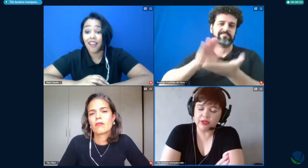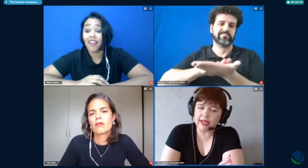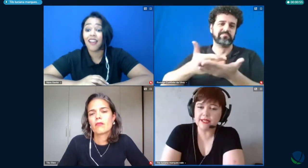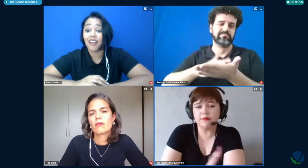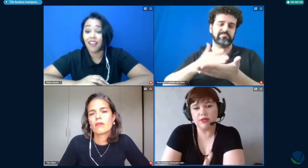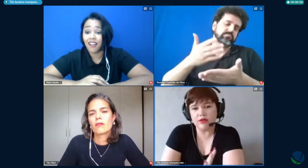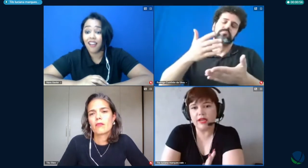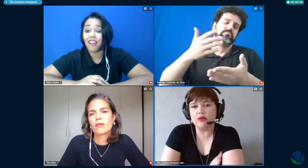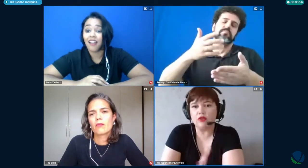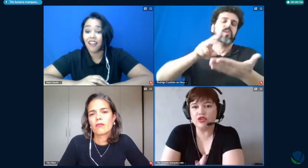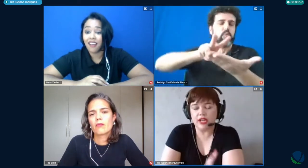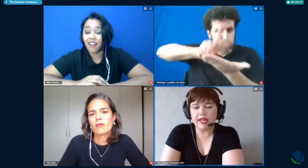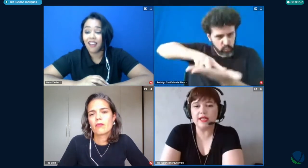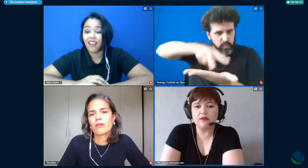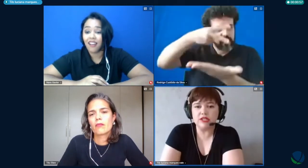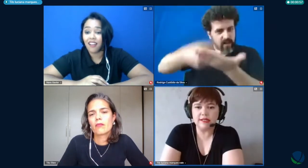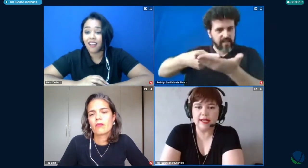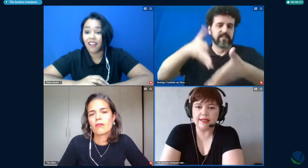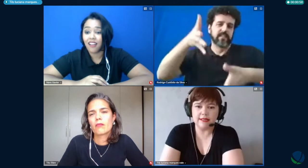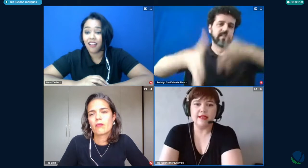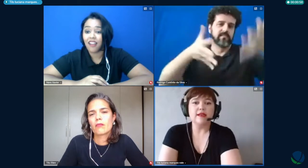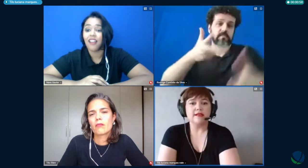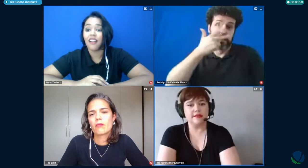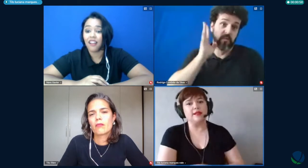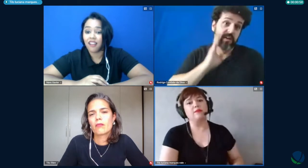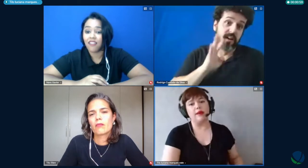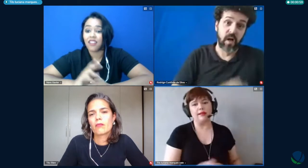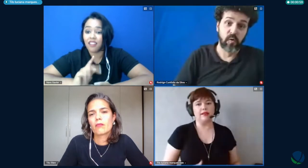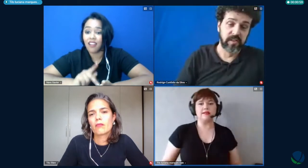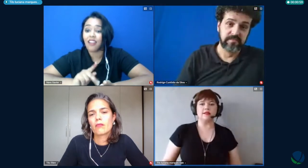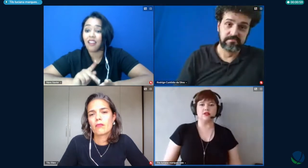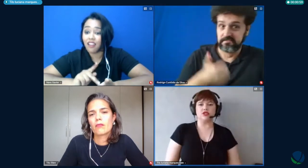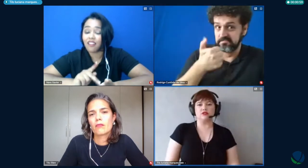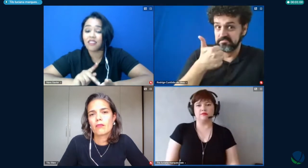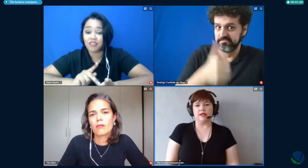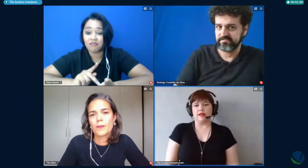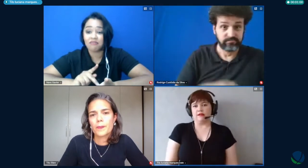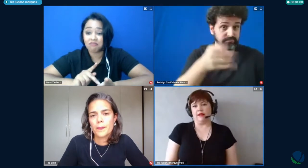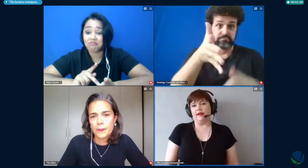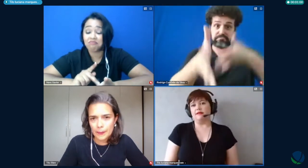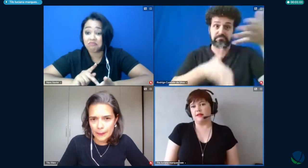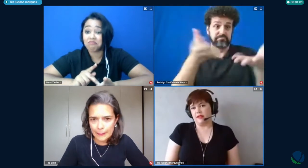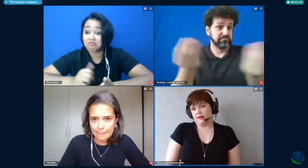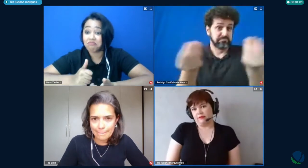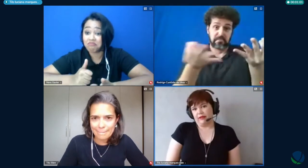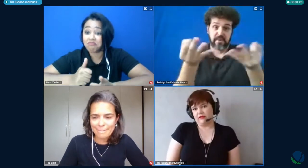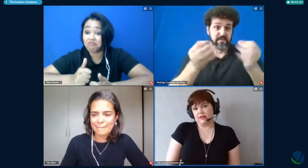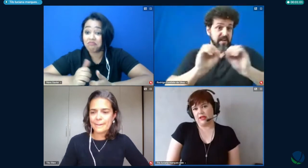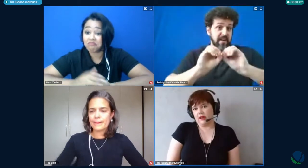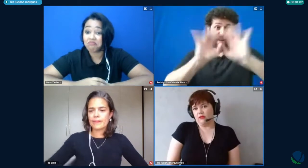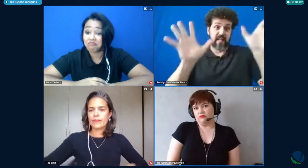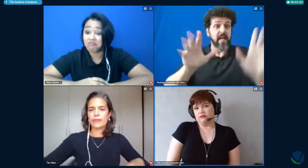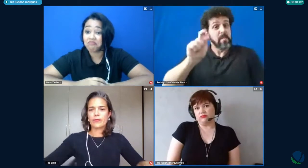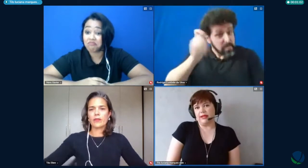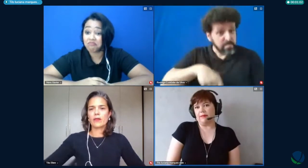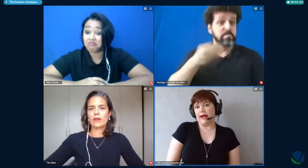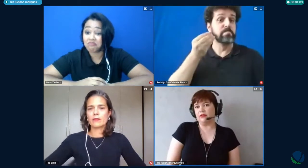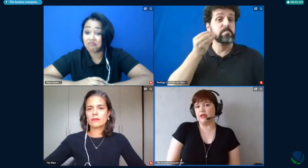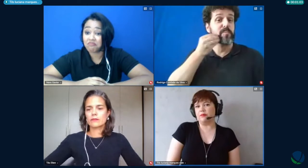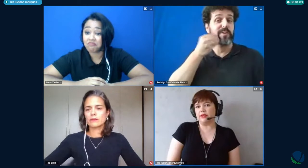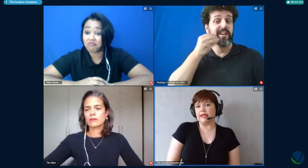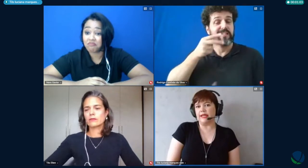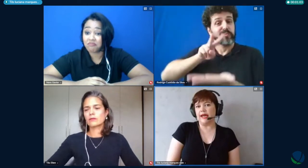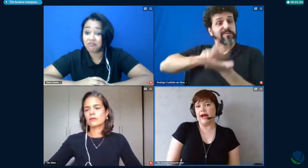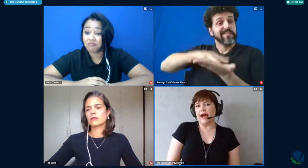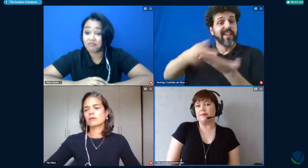em português, mas o QR Code em língua de sinais. Seria bem interessante, né? Seria para você um